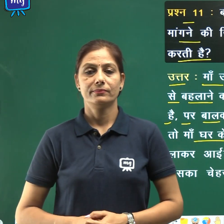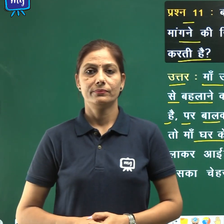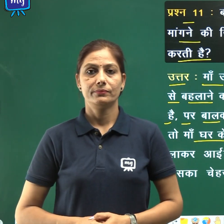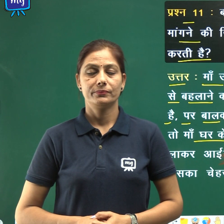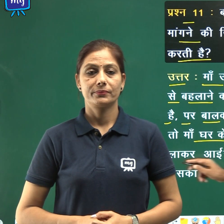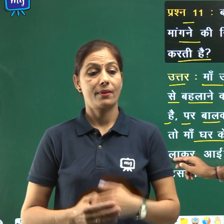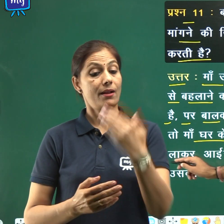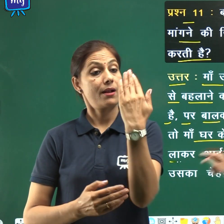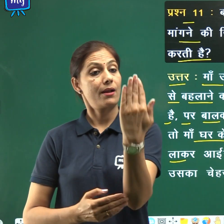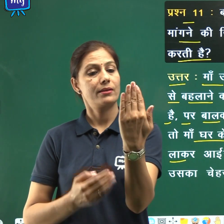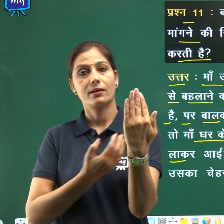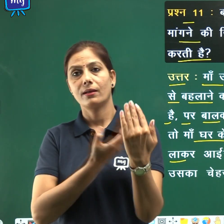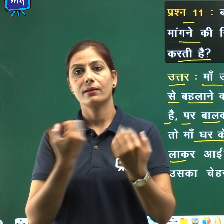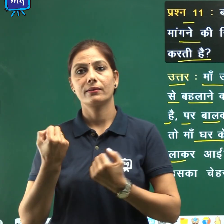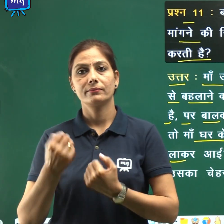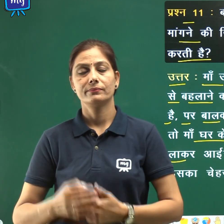आईना लाकर